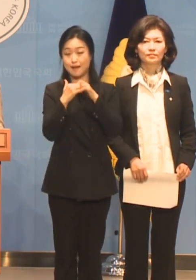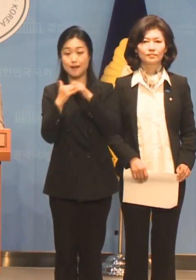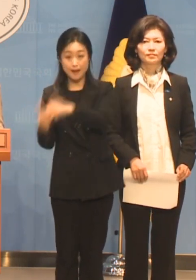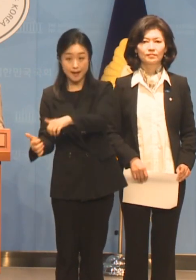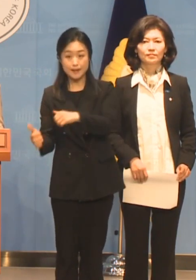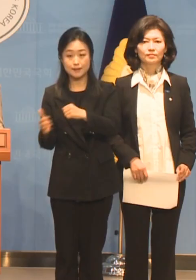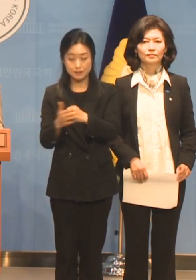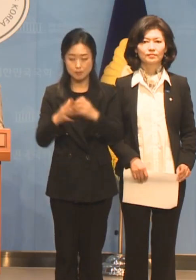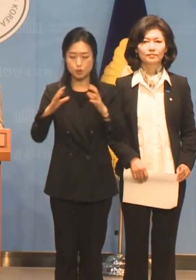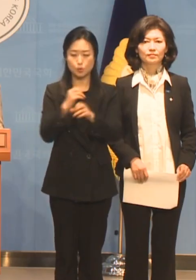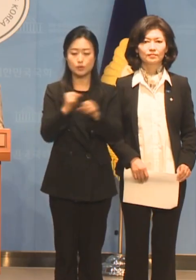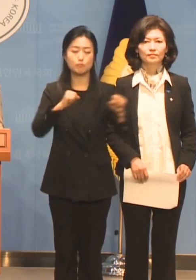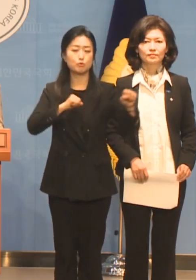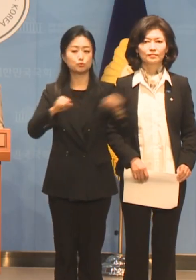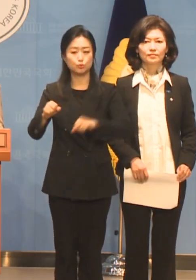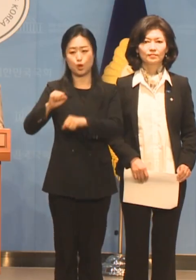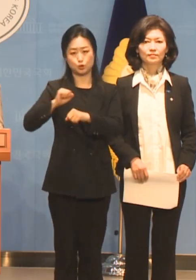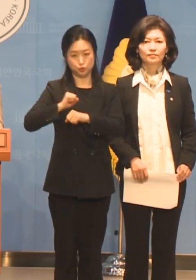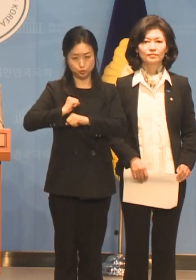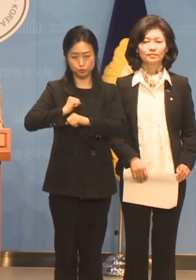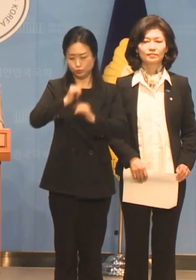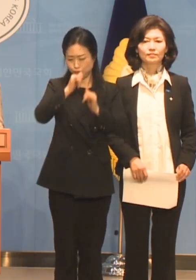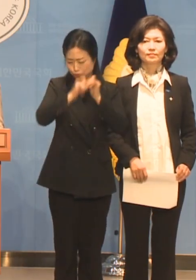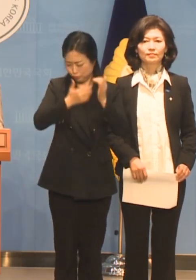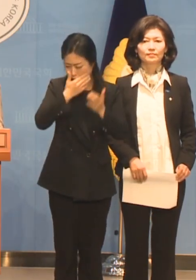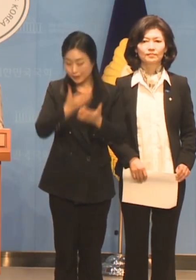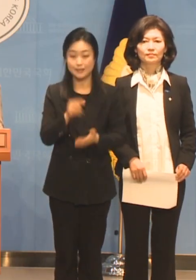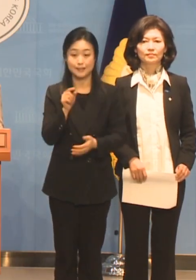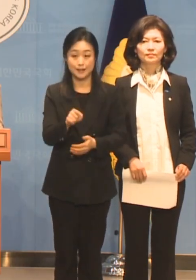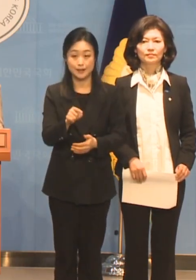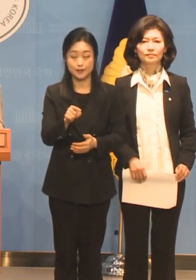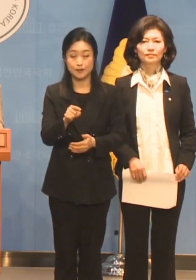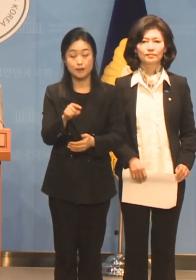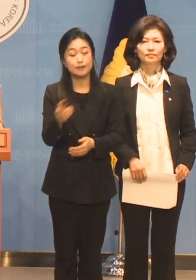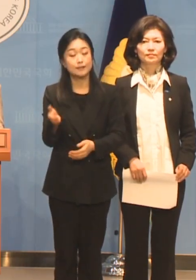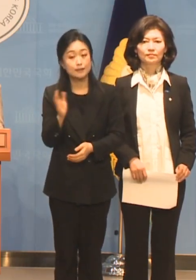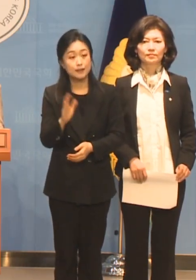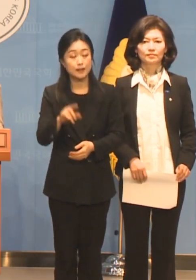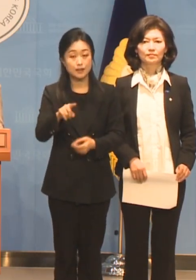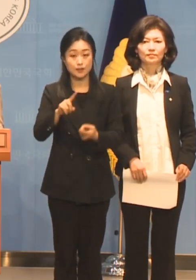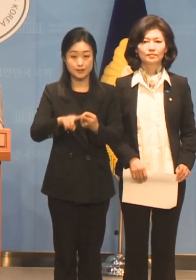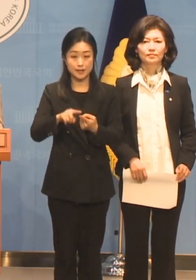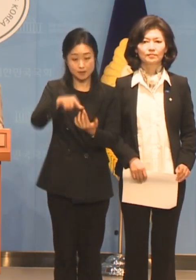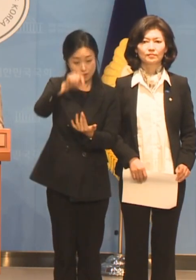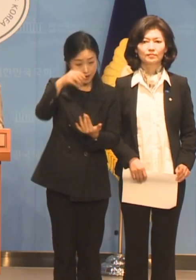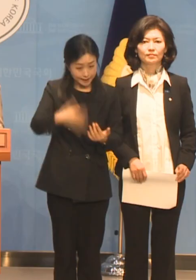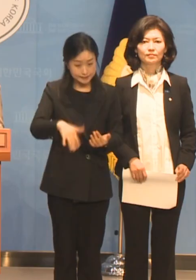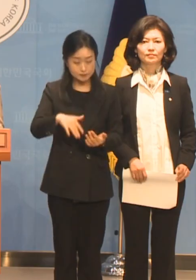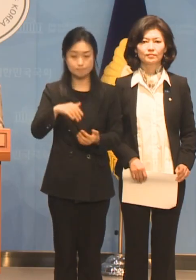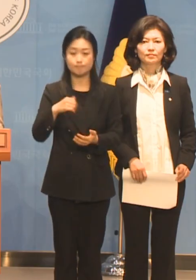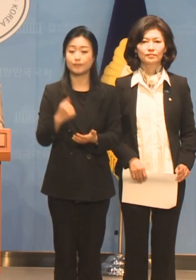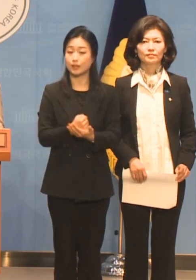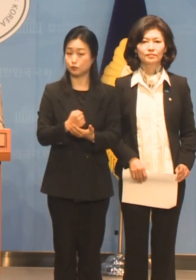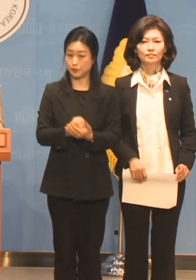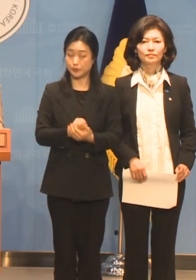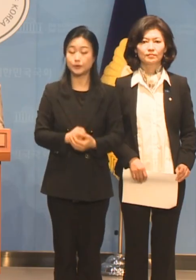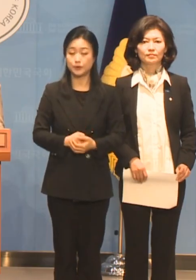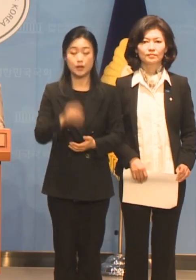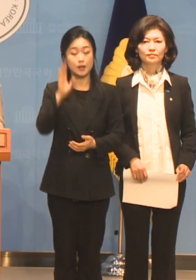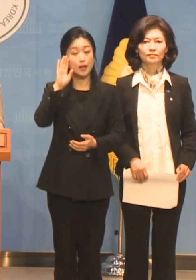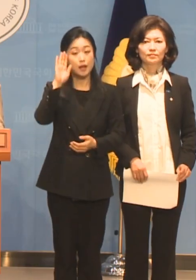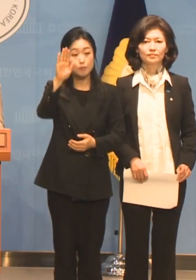독립운동사의 상징적인 사건입니다. 이와 같은 사건들의 미선정에 대한 아쉬움은